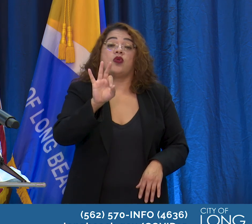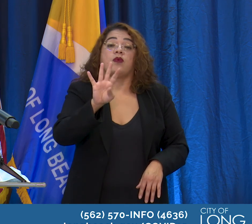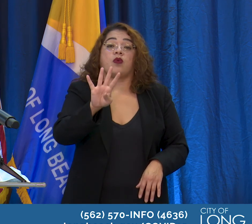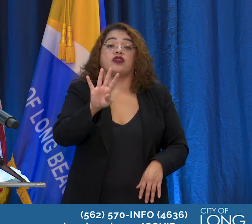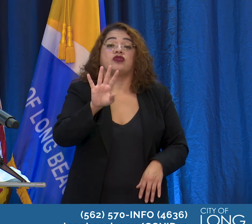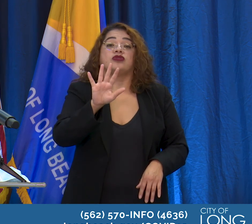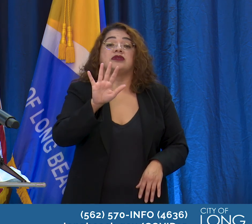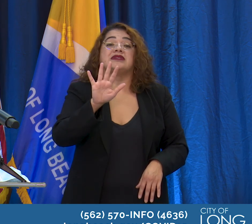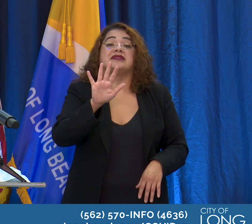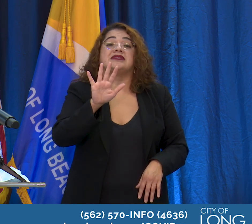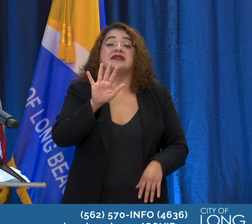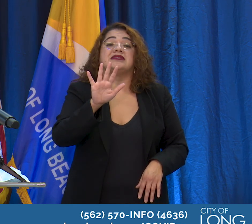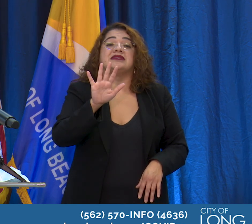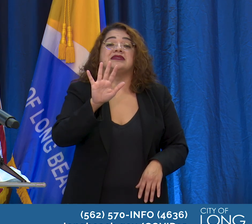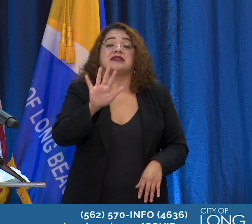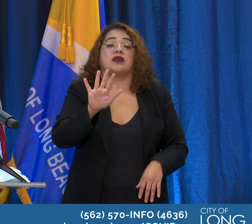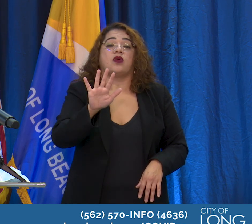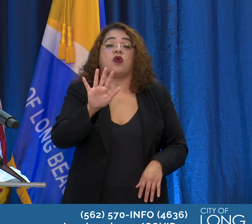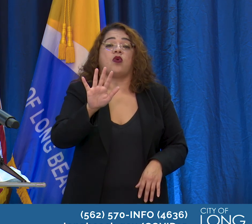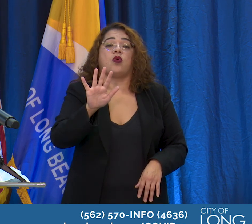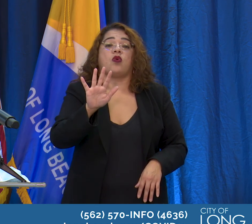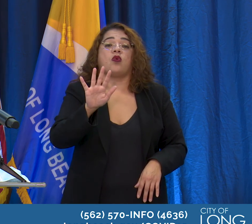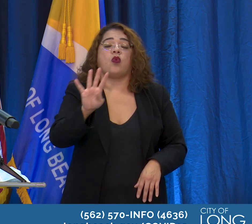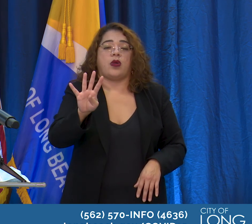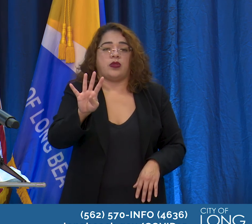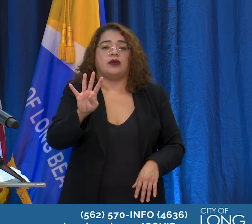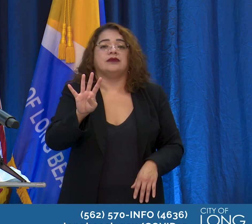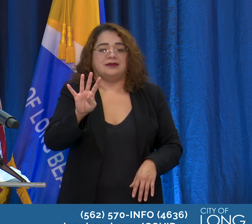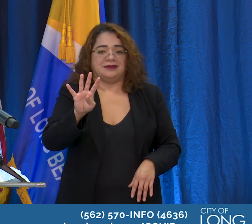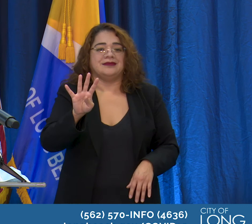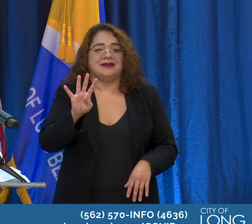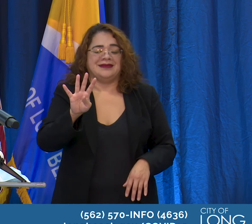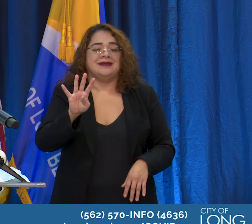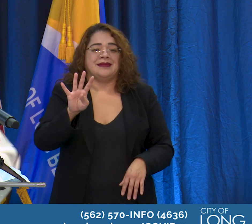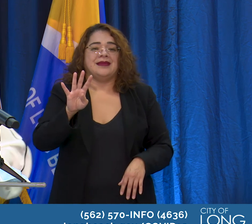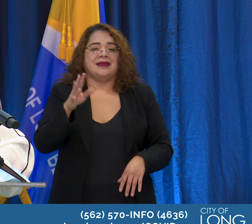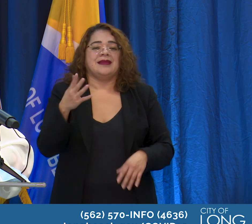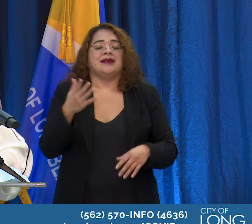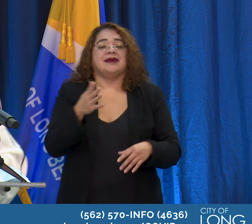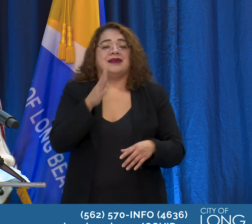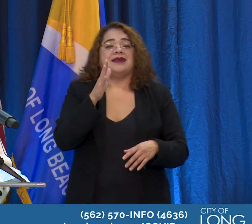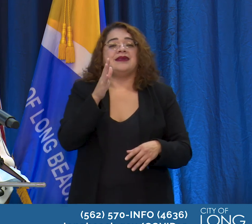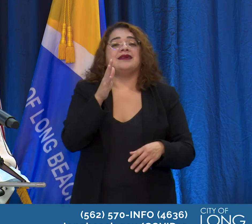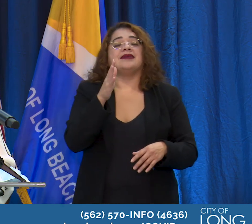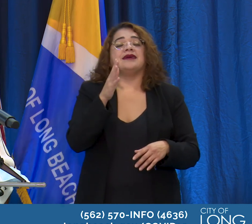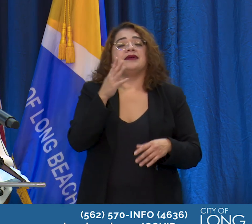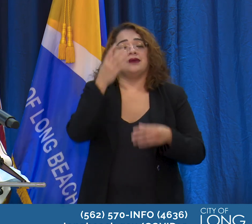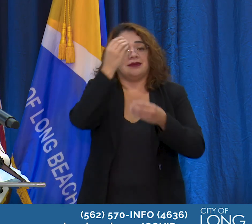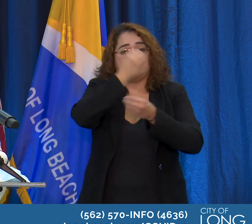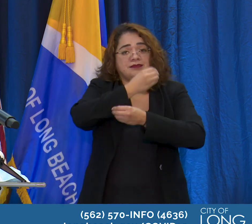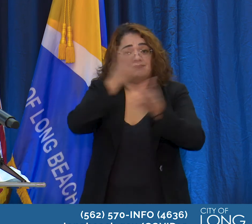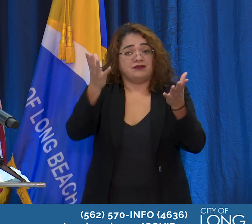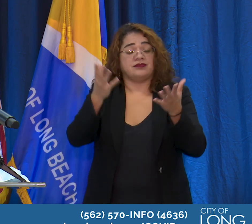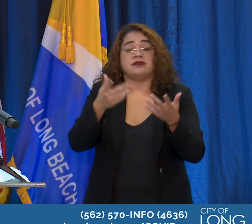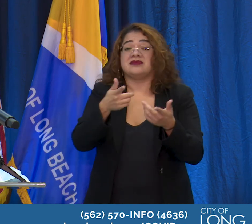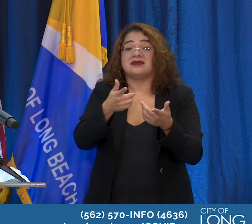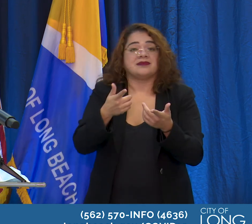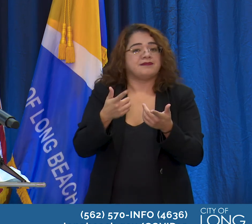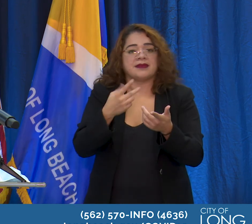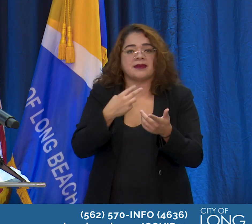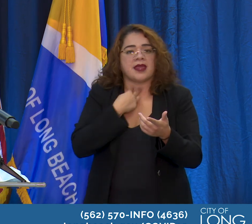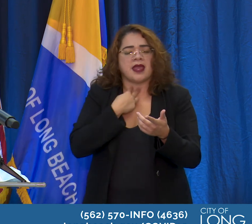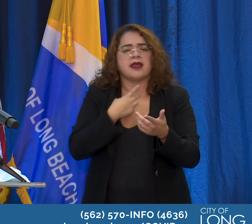Si prefiere enviar un mensaje de texto, puede hacerlo a la línea directa de crisis enviando un mensaje de texto